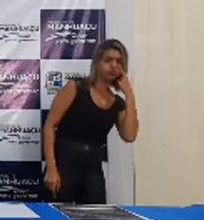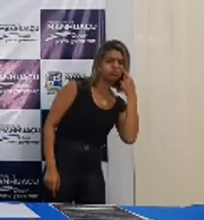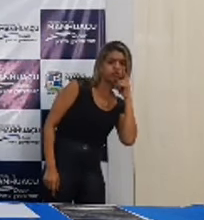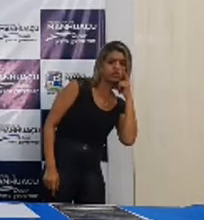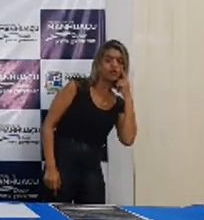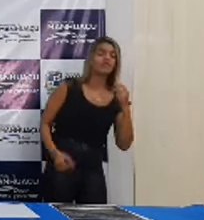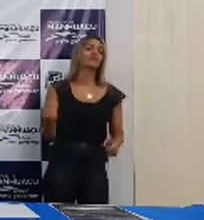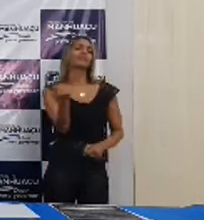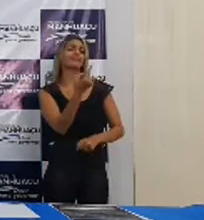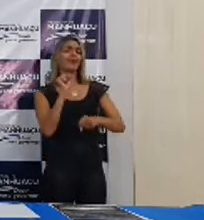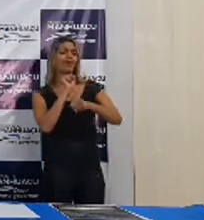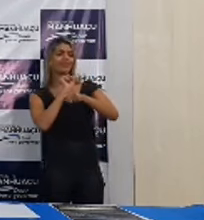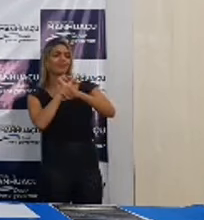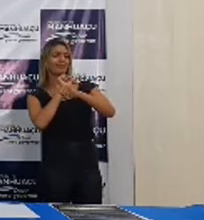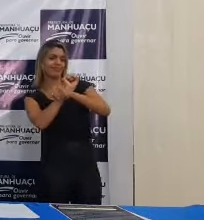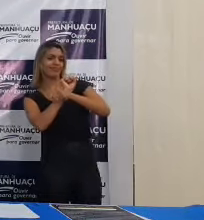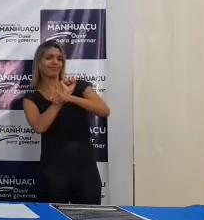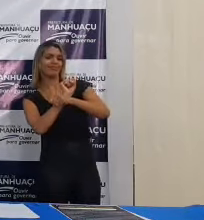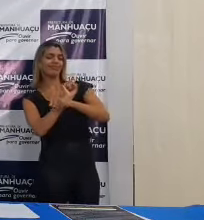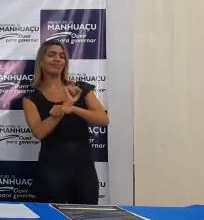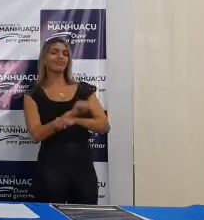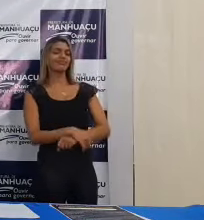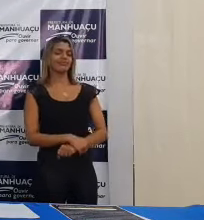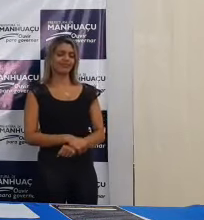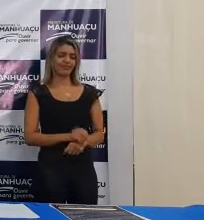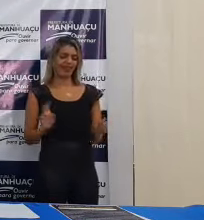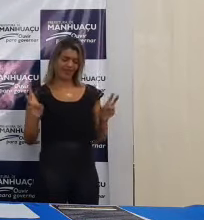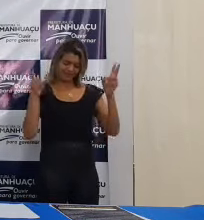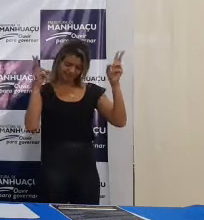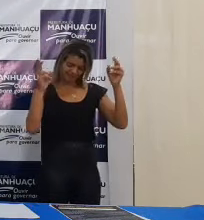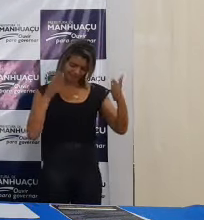isso aí, juntos, nós fazemos mais.